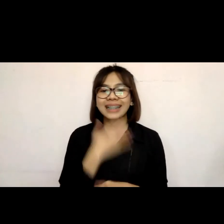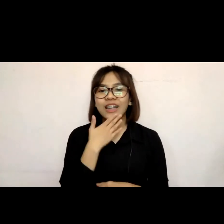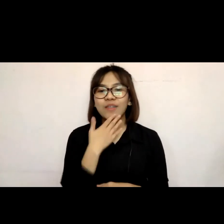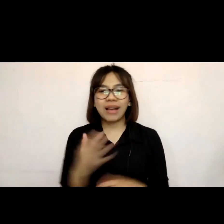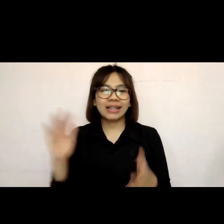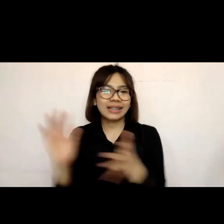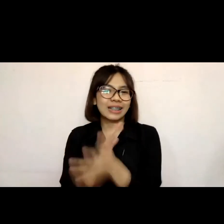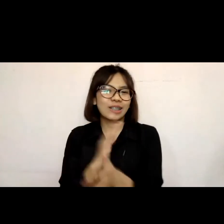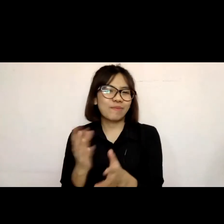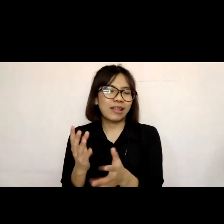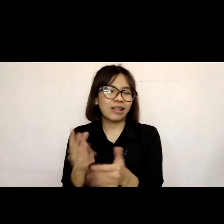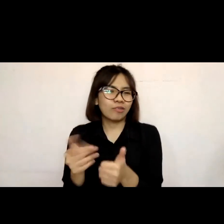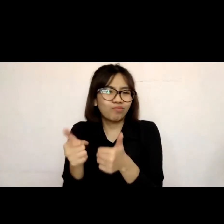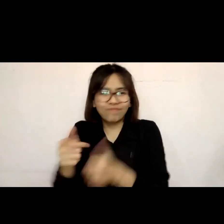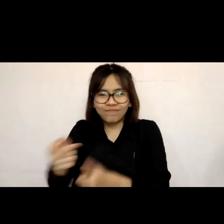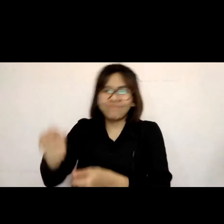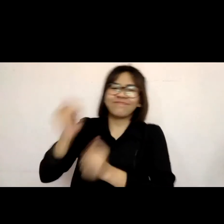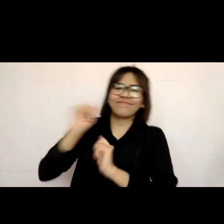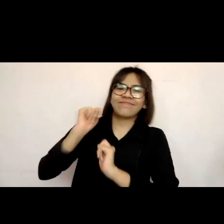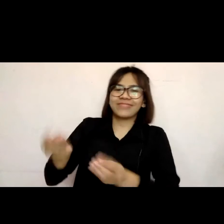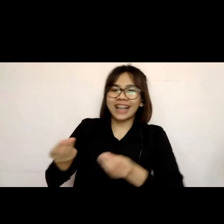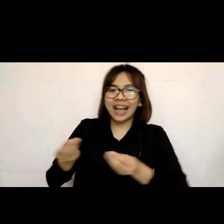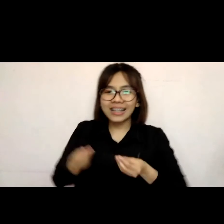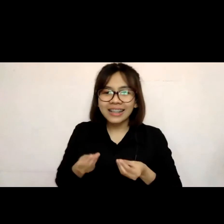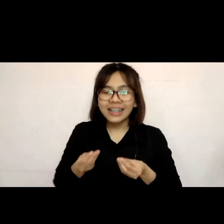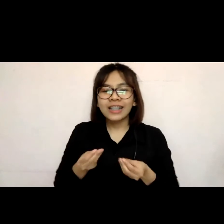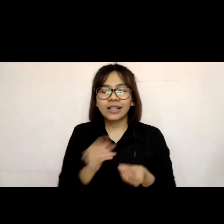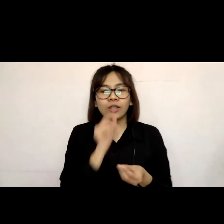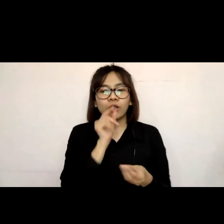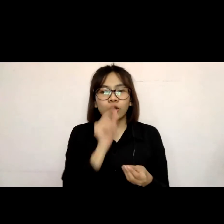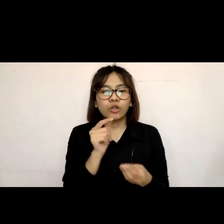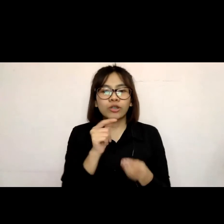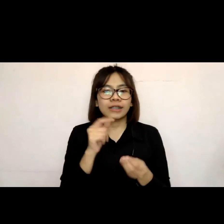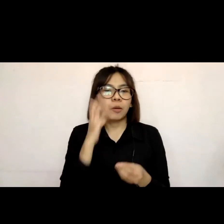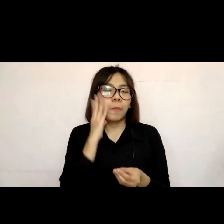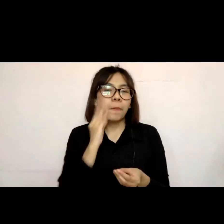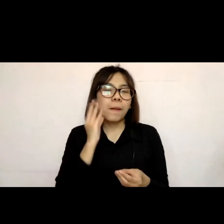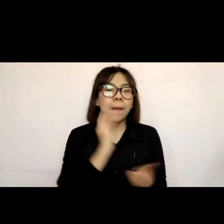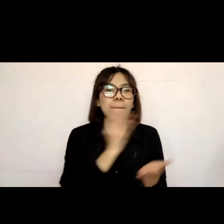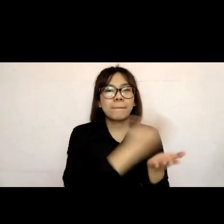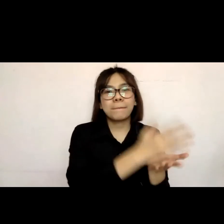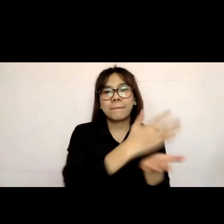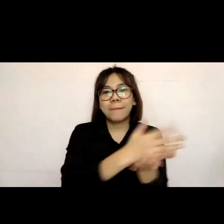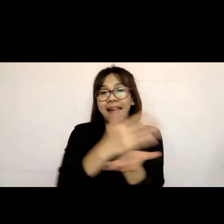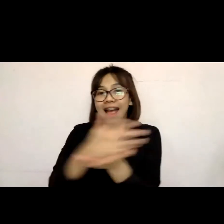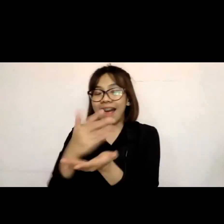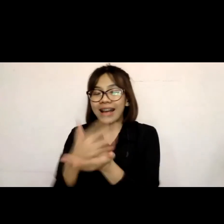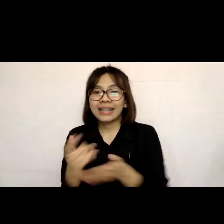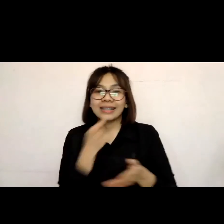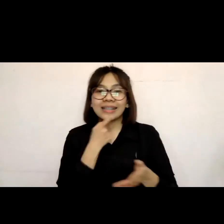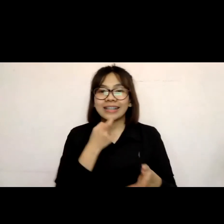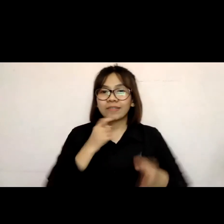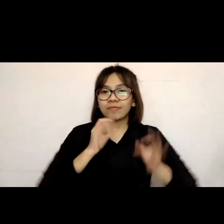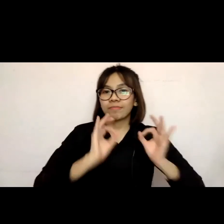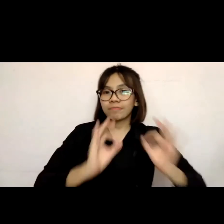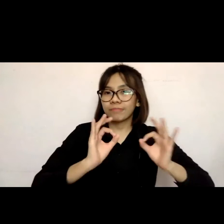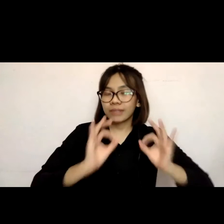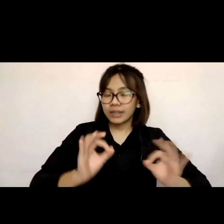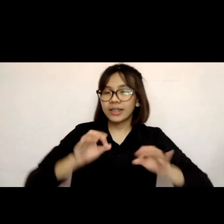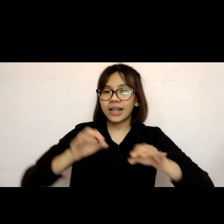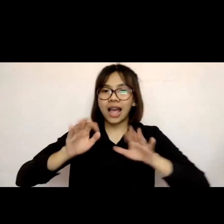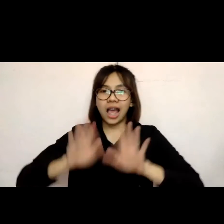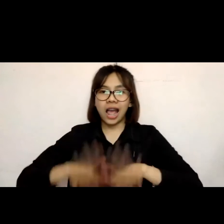ekskul PMR dan ikut juga ekskul paduan suara. Dan semua itu sangat sesuai dengan apa yang diharapkan Regina, teman-teman, juga para